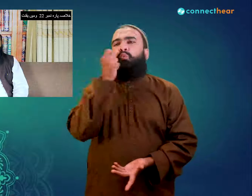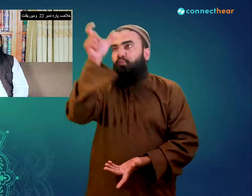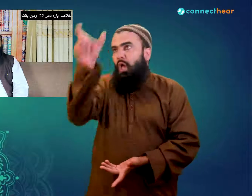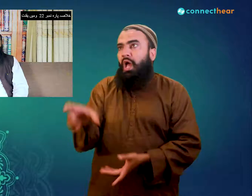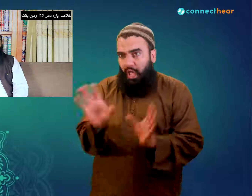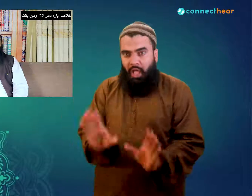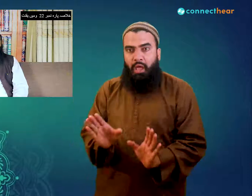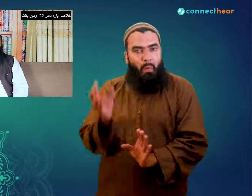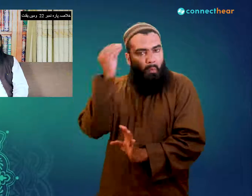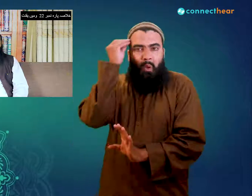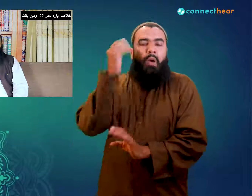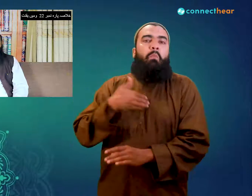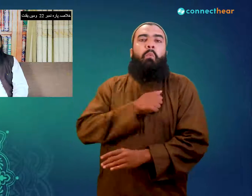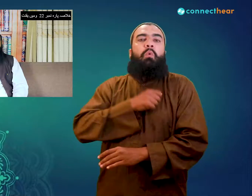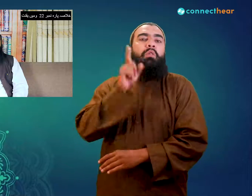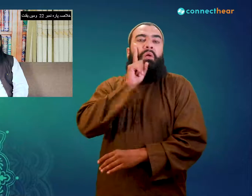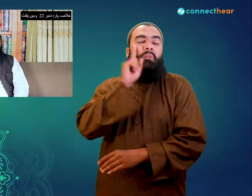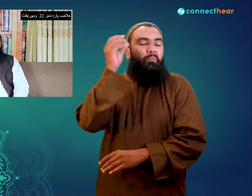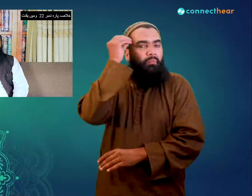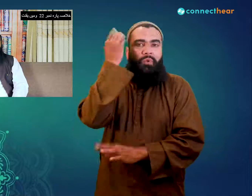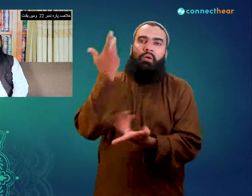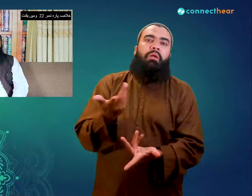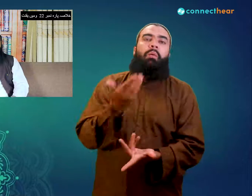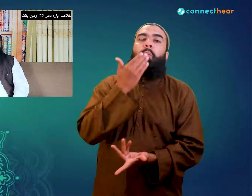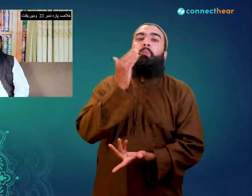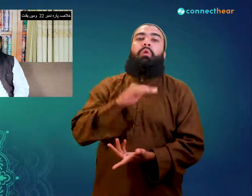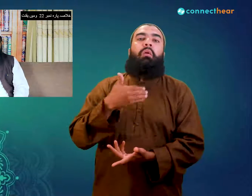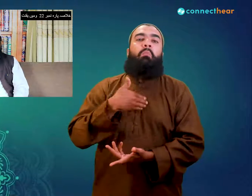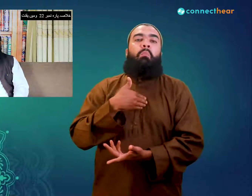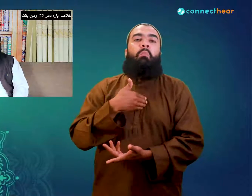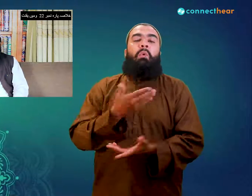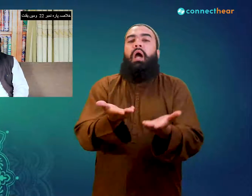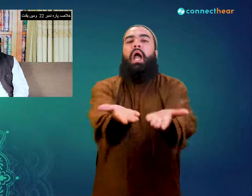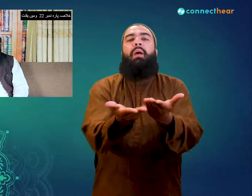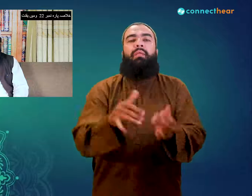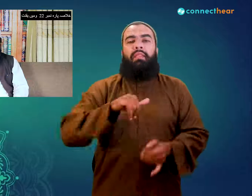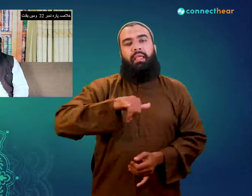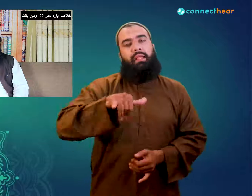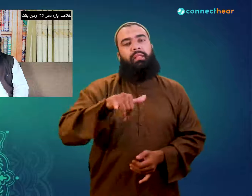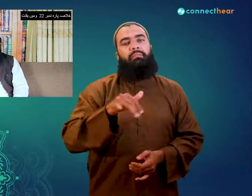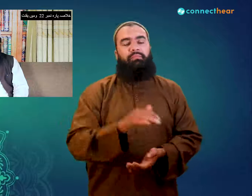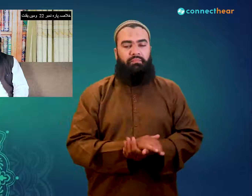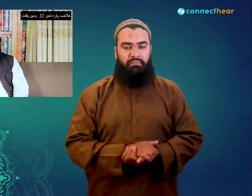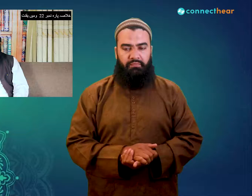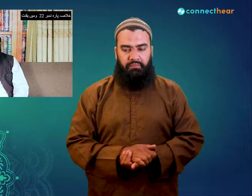گی، اس لحاظ سے ہر شخص کے لیے قیامت بہت قریب ہے۔